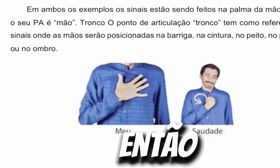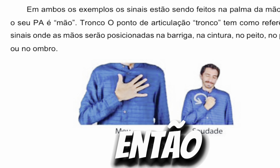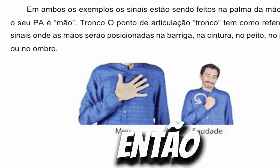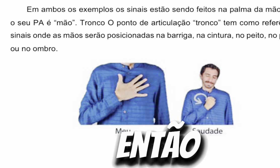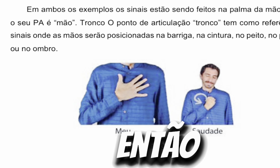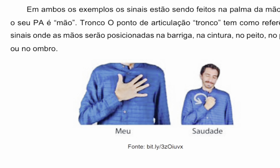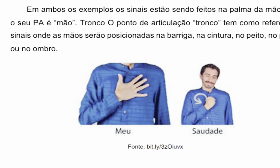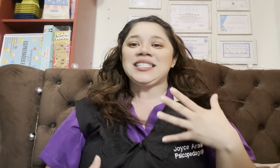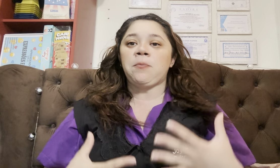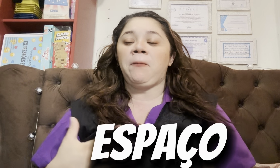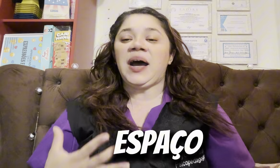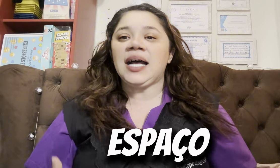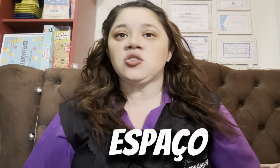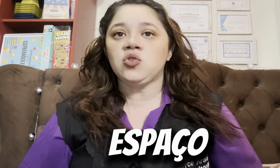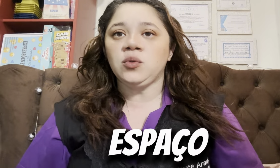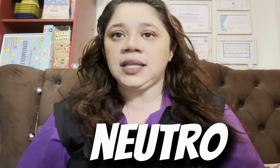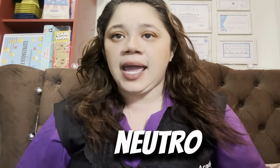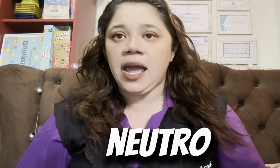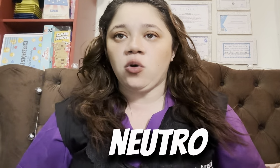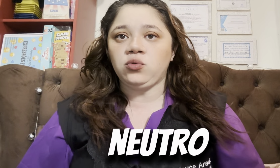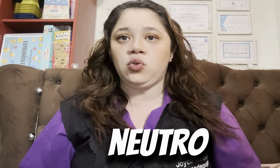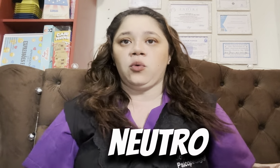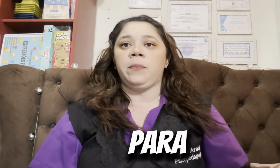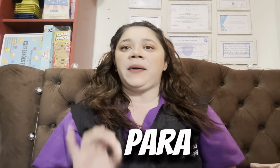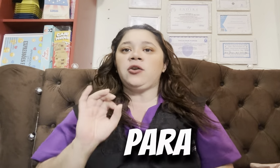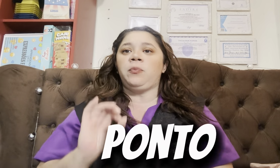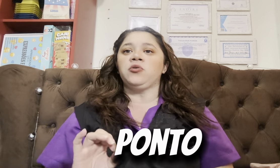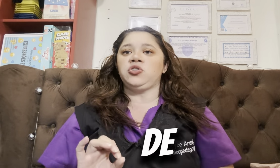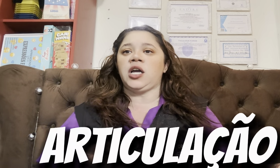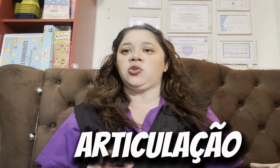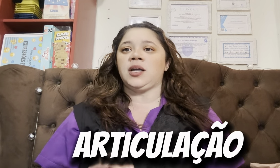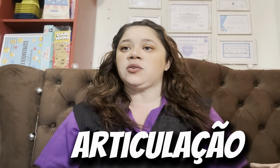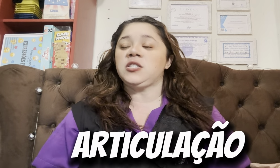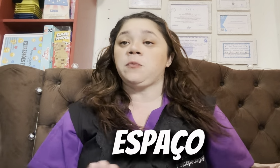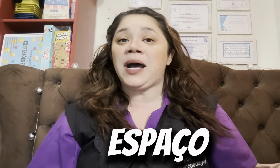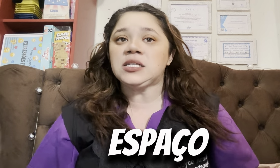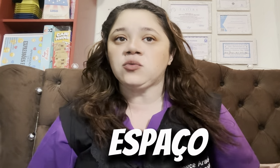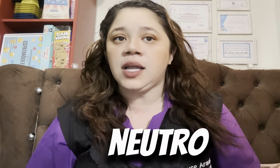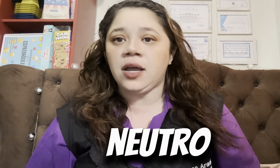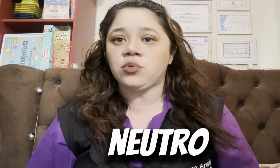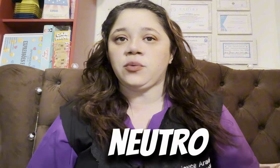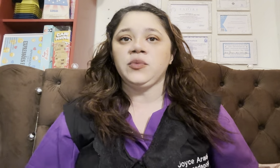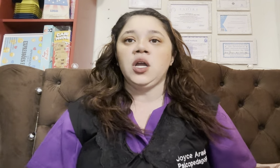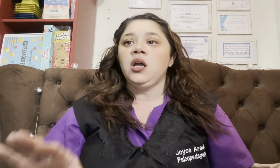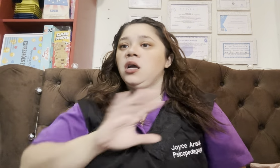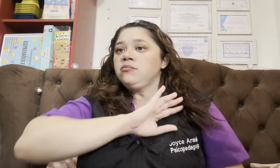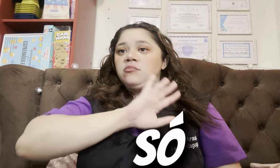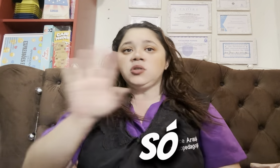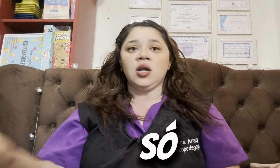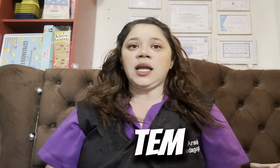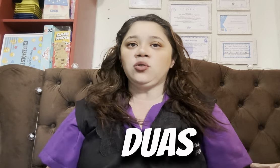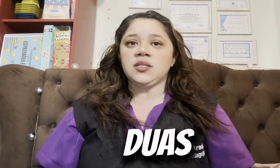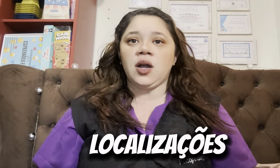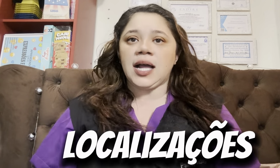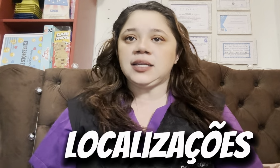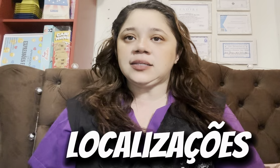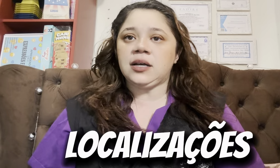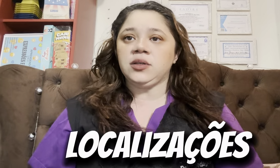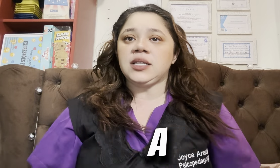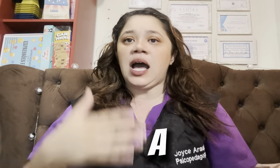Então, espaço neutro. Para o ponto de articulação espaço neutro, só tem duas localizações, à